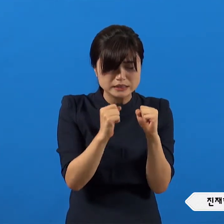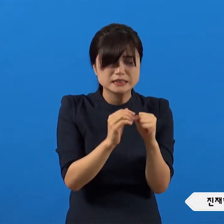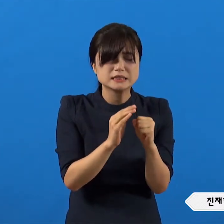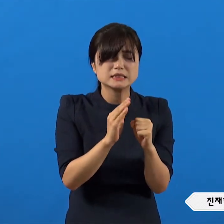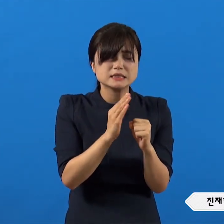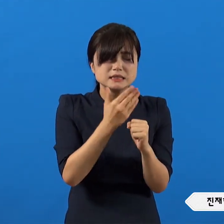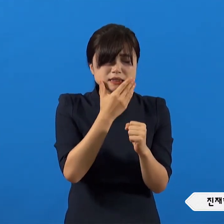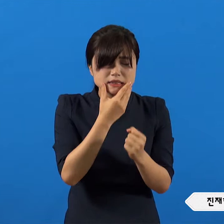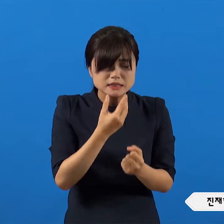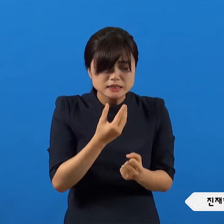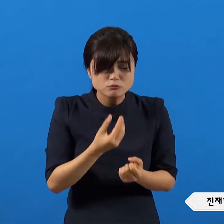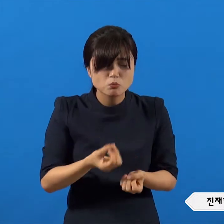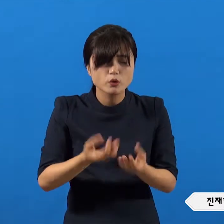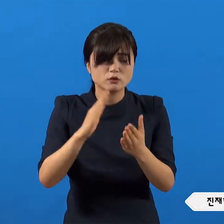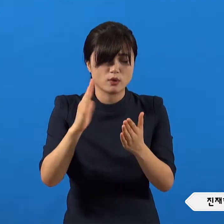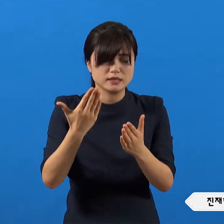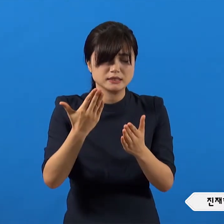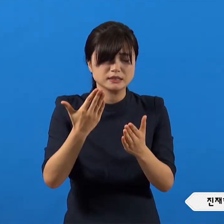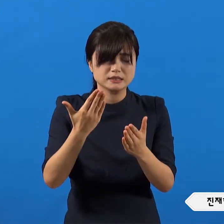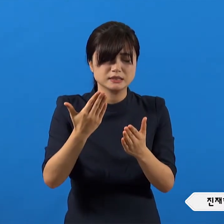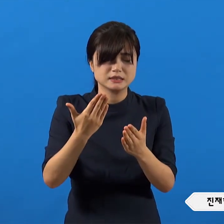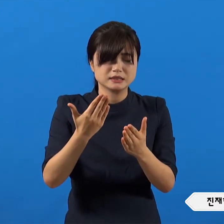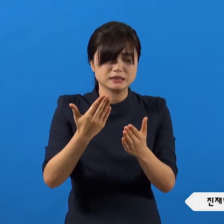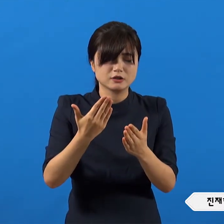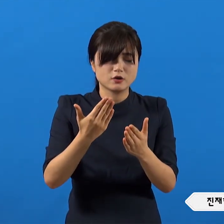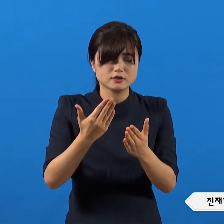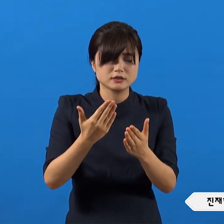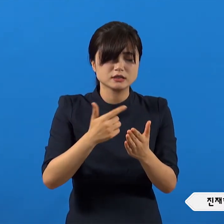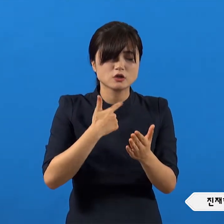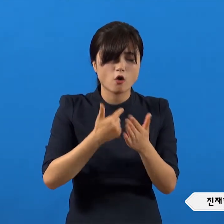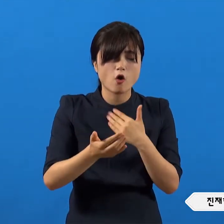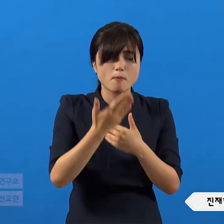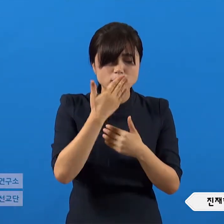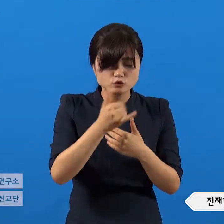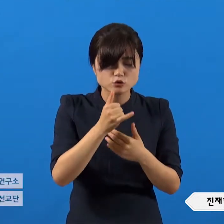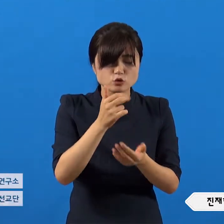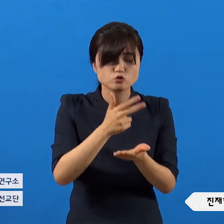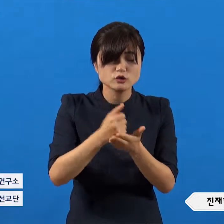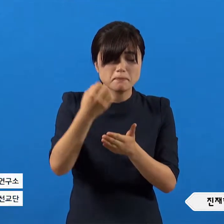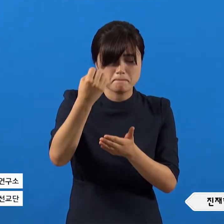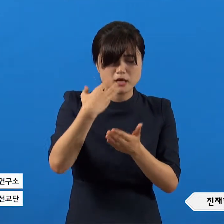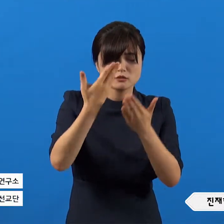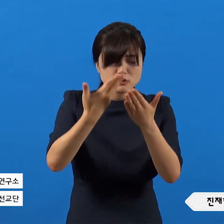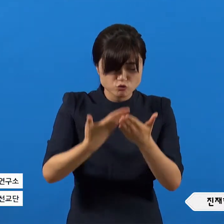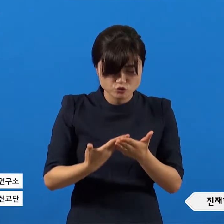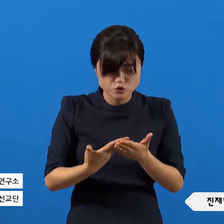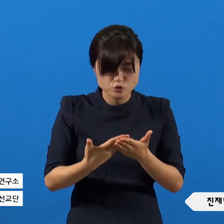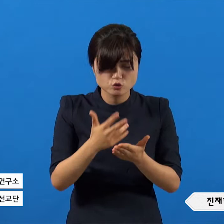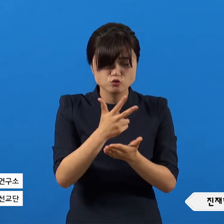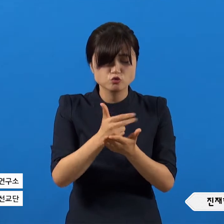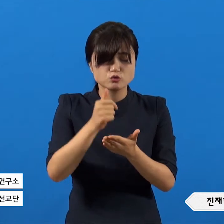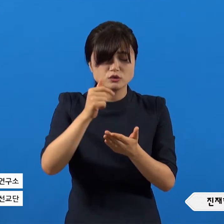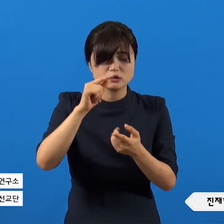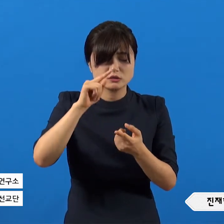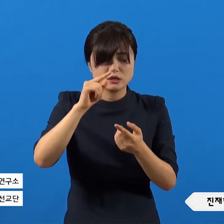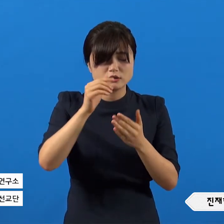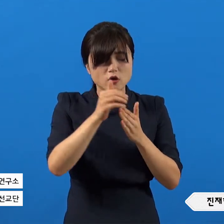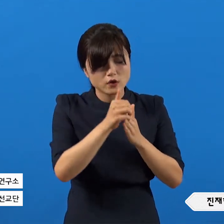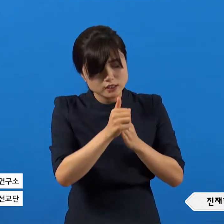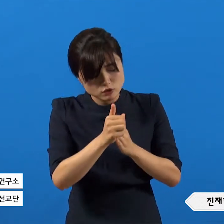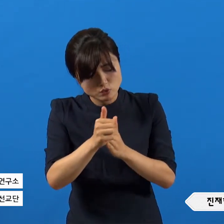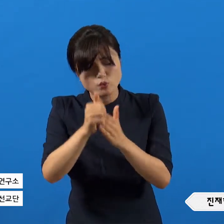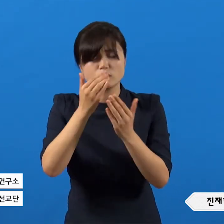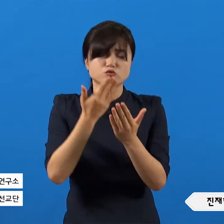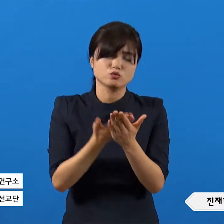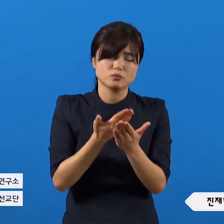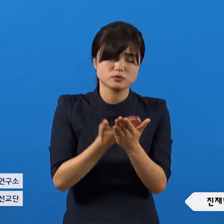순종을 경험할 수 있도록 우리 삶 가운데 주님 말씀하시고 주께서 인도하여